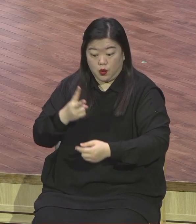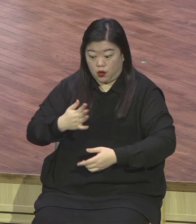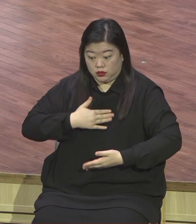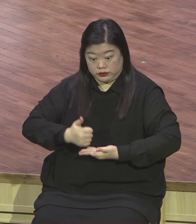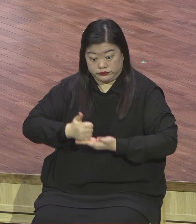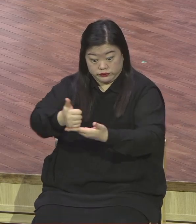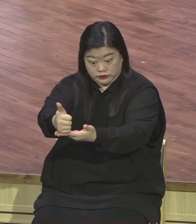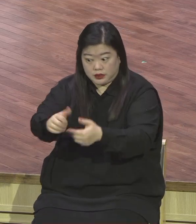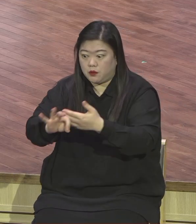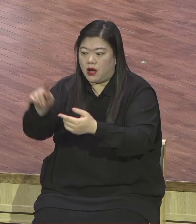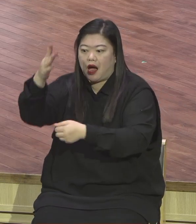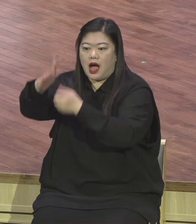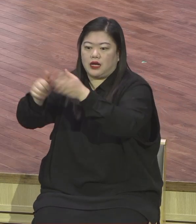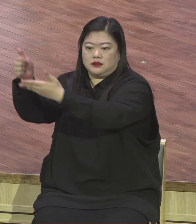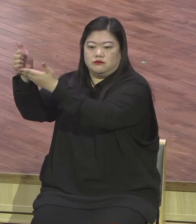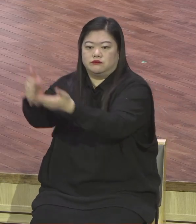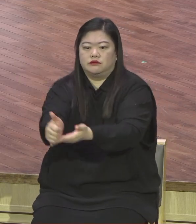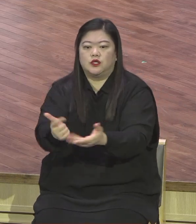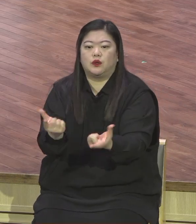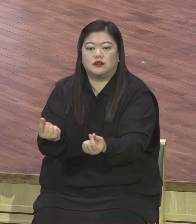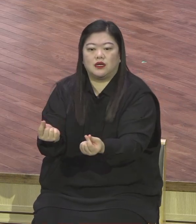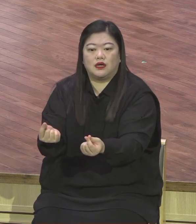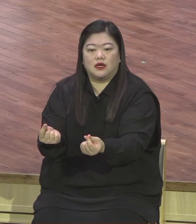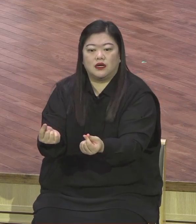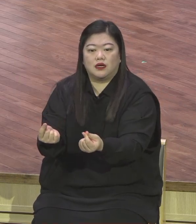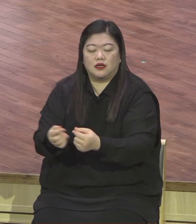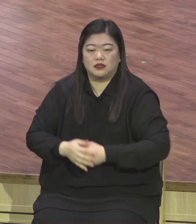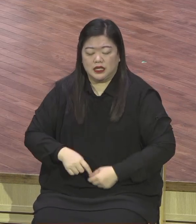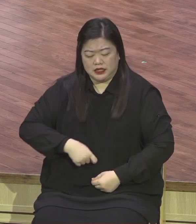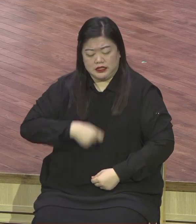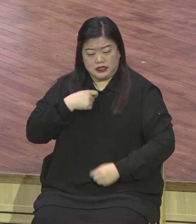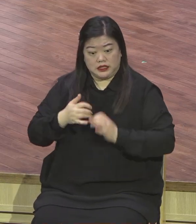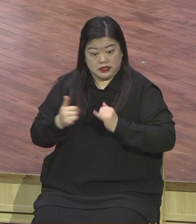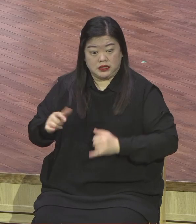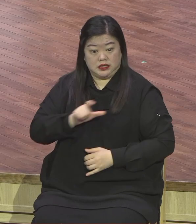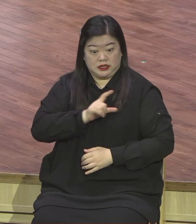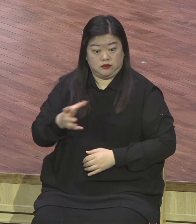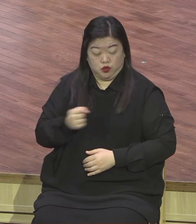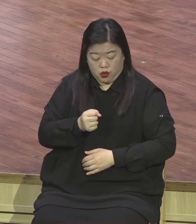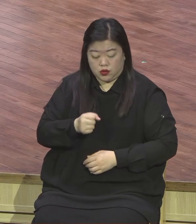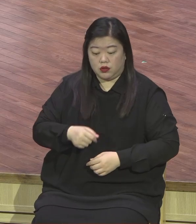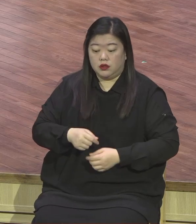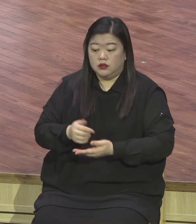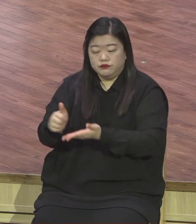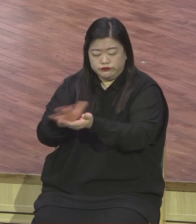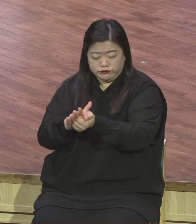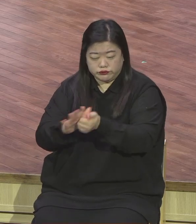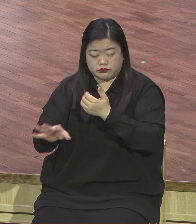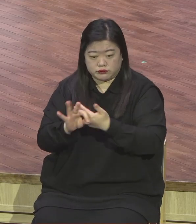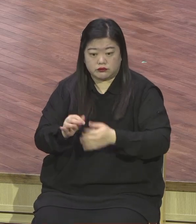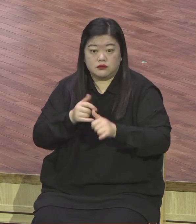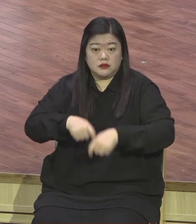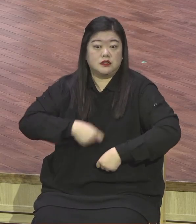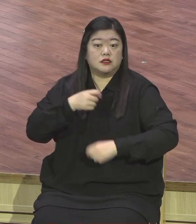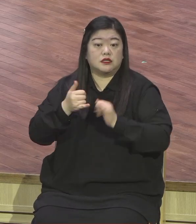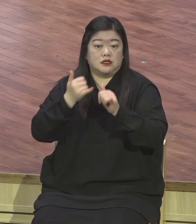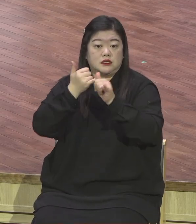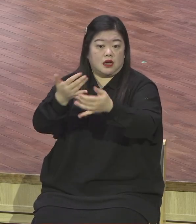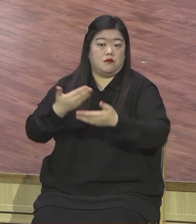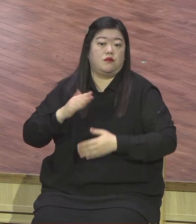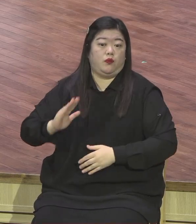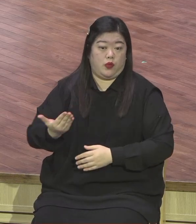선지자를 영접하는 자는 선지의 상을 받을 것이오 의인의 이름으로 의인을 영접하는 자는 의인의 상을 받을 것이오 또 누구든지